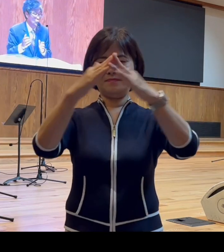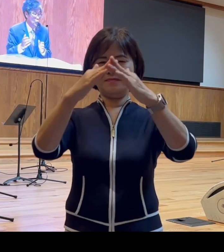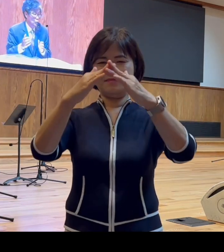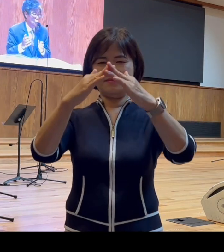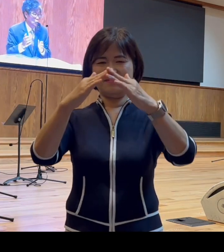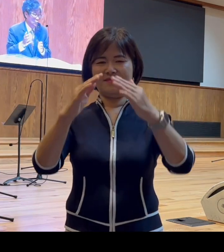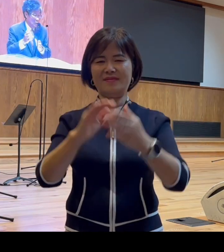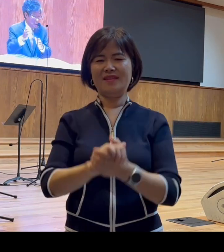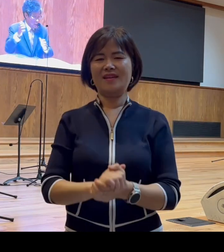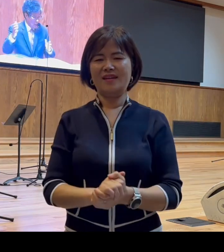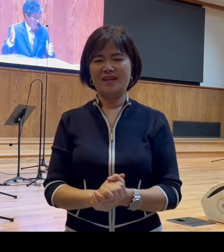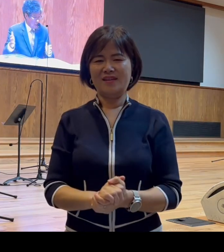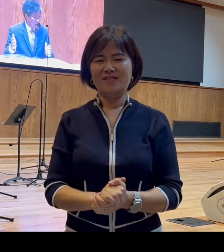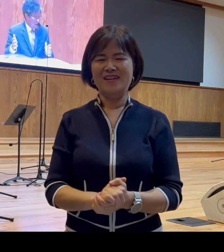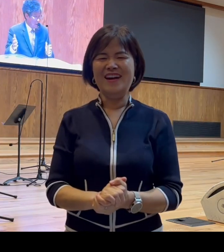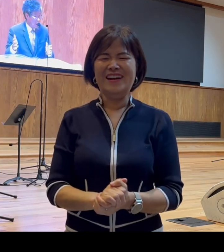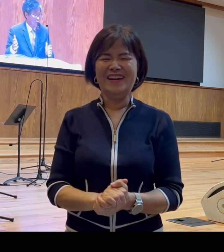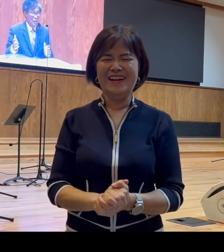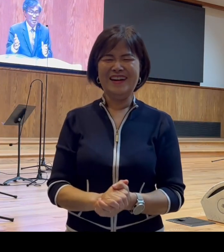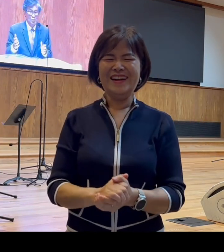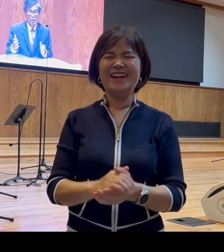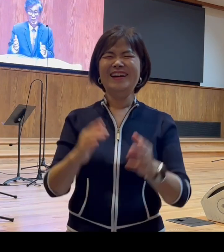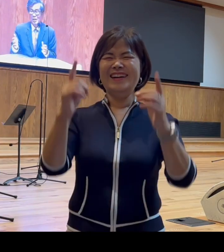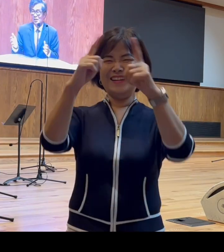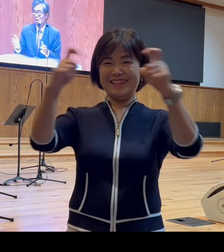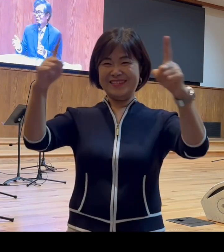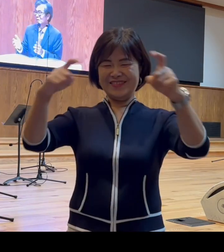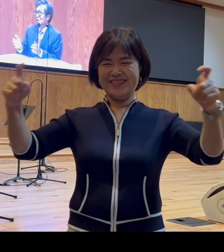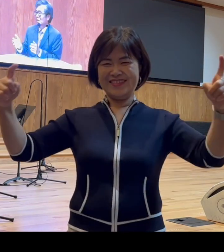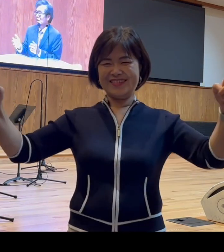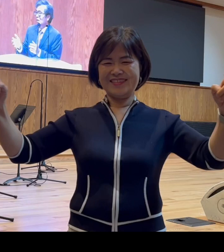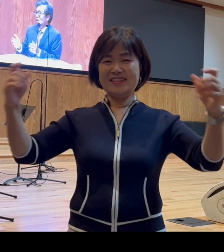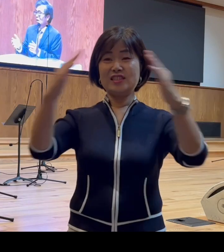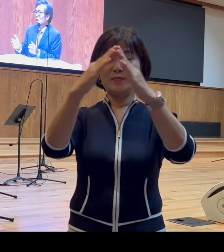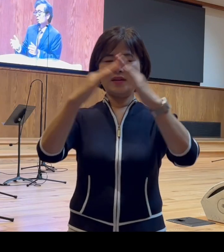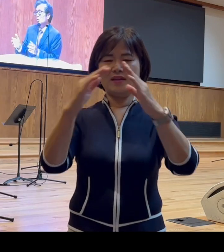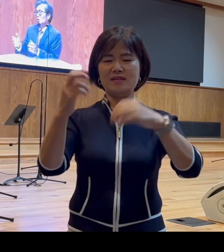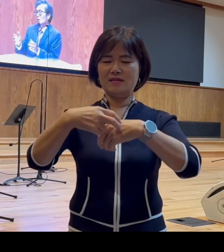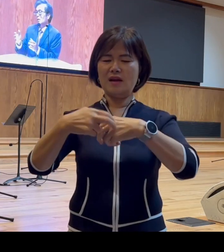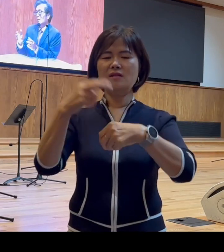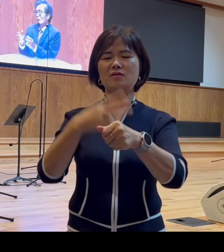얘기하고 보니까 좀 표현이 촌스럽네요. 이렇게 대궐 같은 집에 사는데,